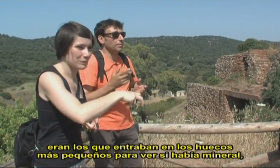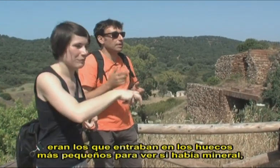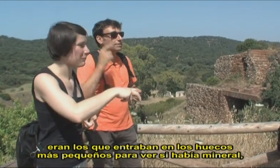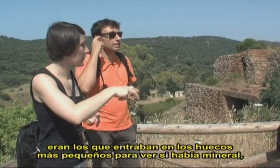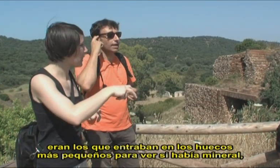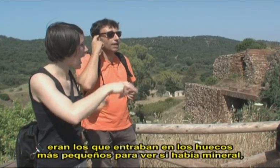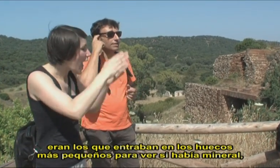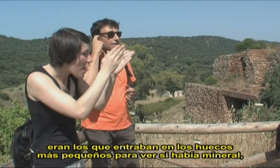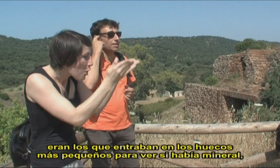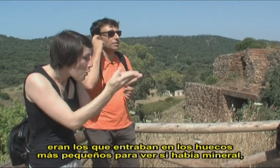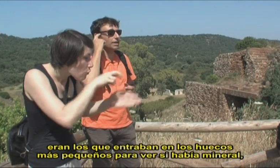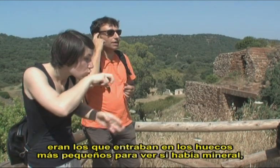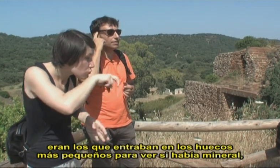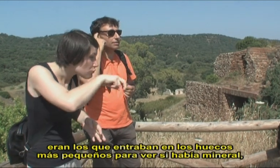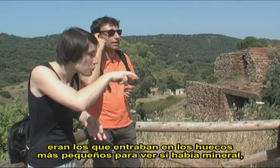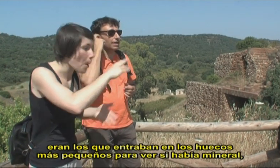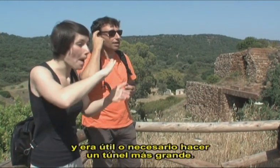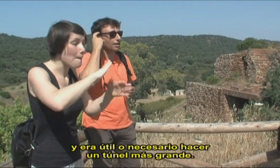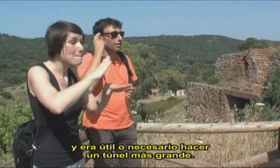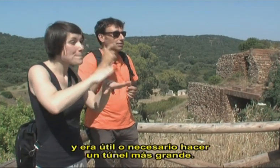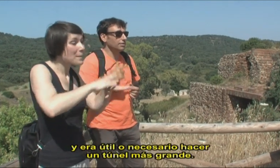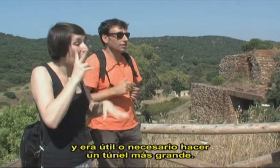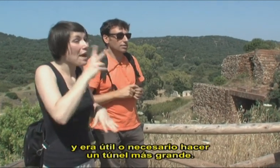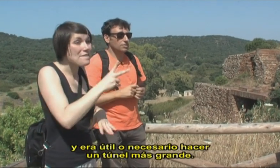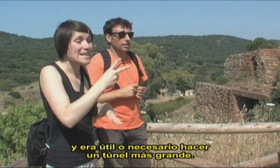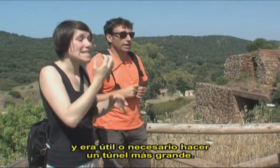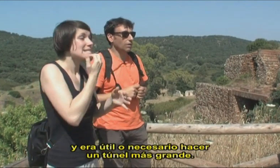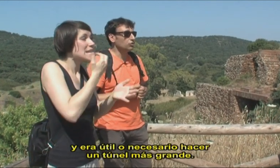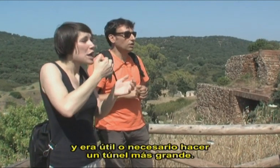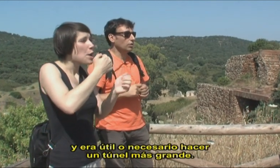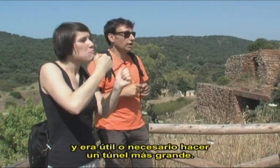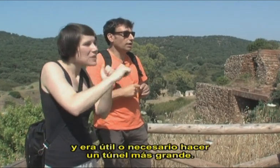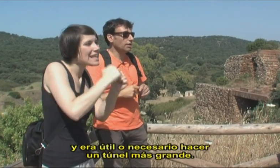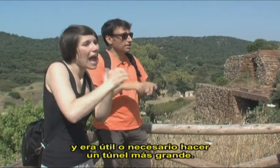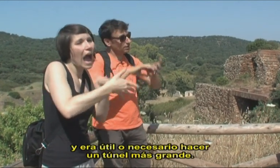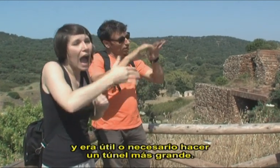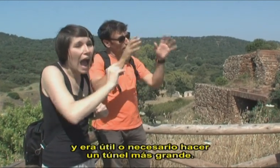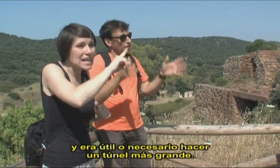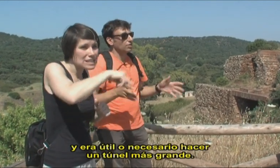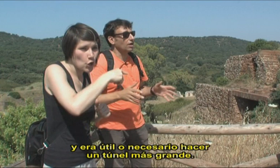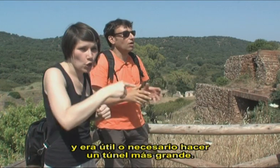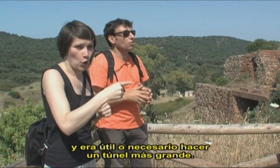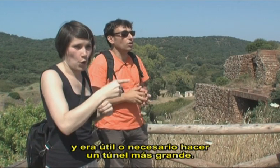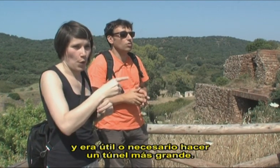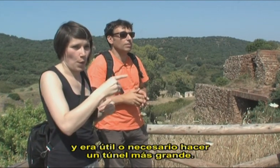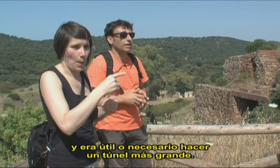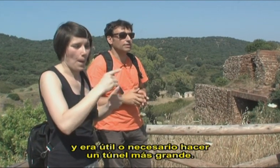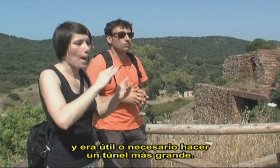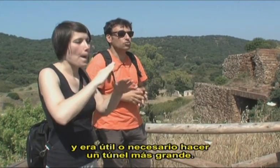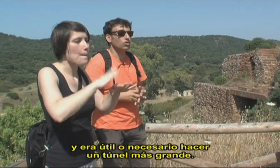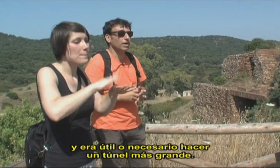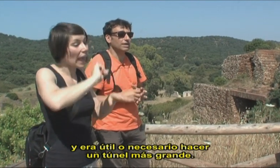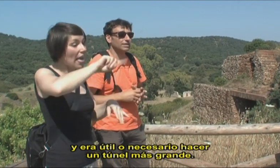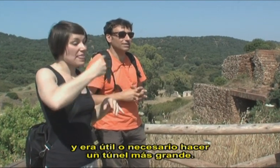para ver si había mineral y era útil o era necesario hacer una cueva más